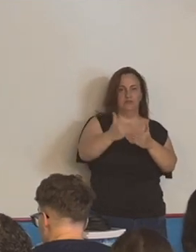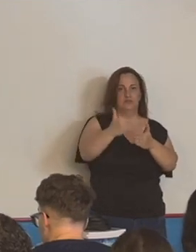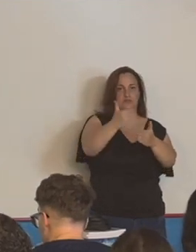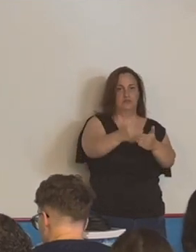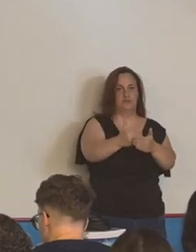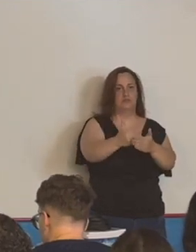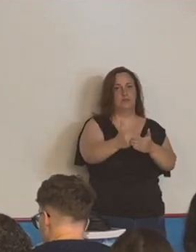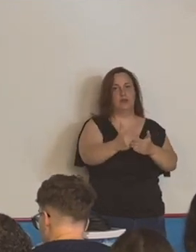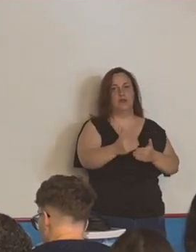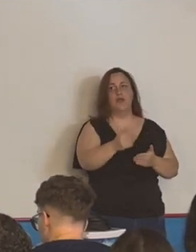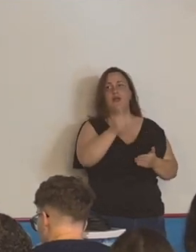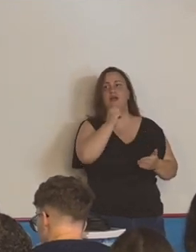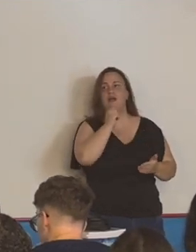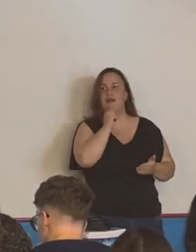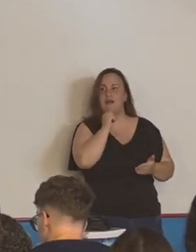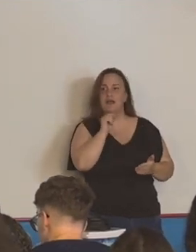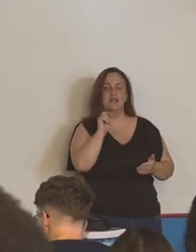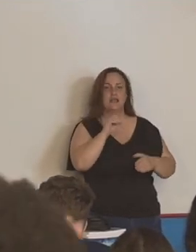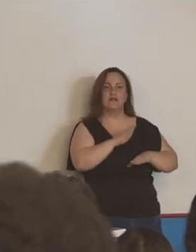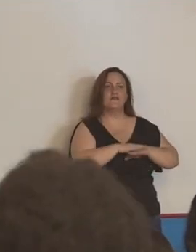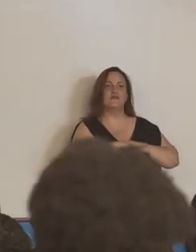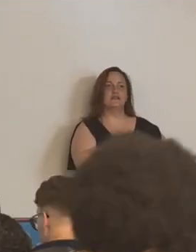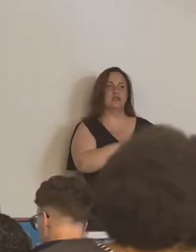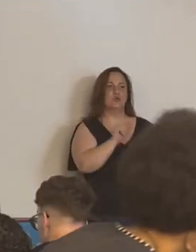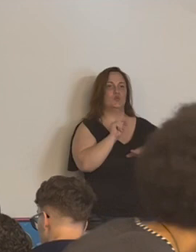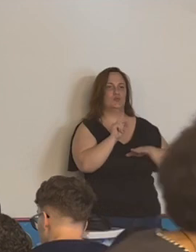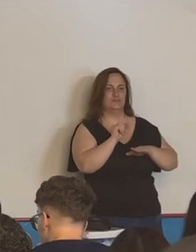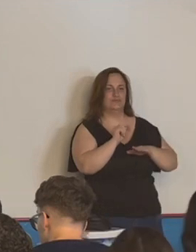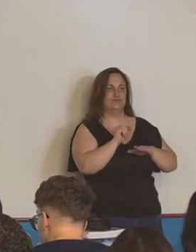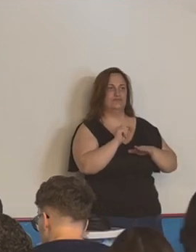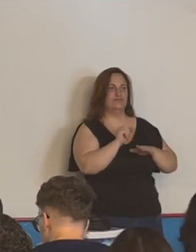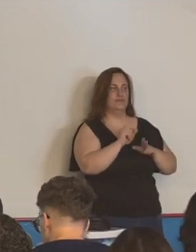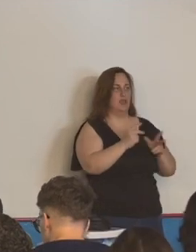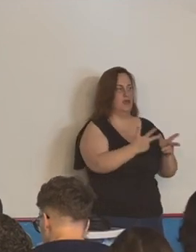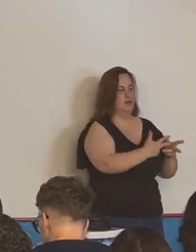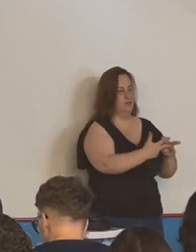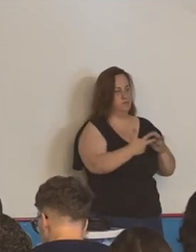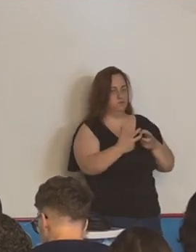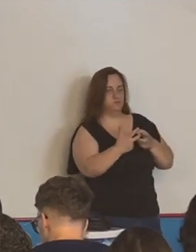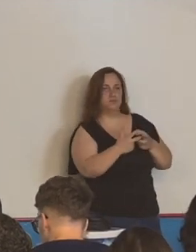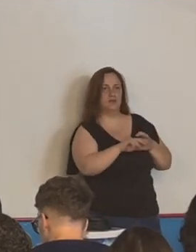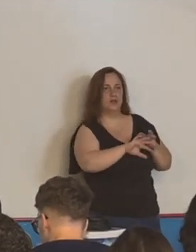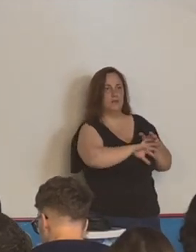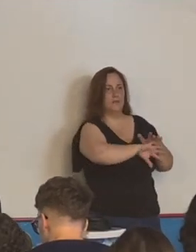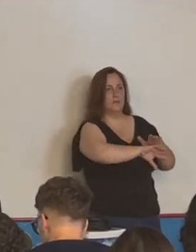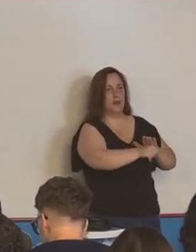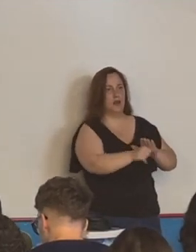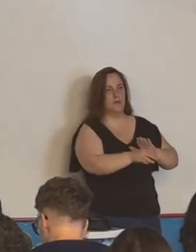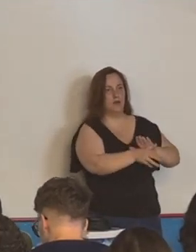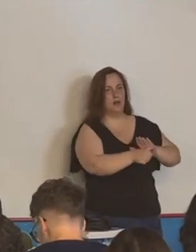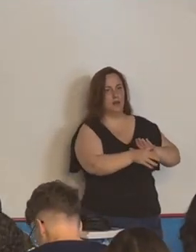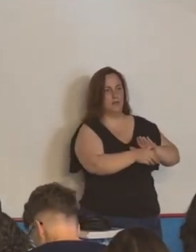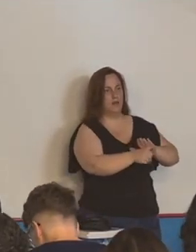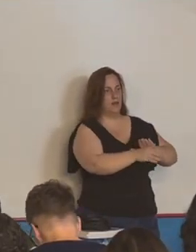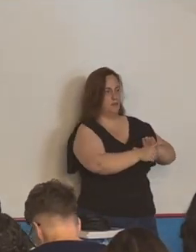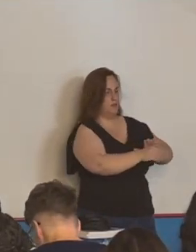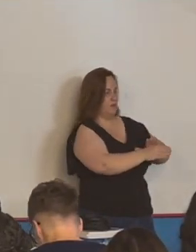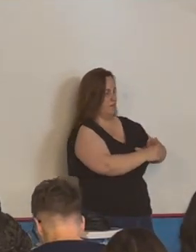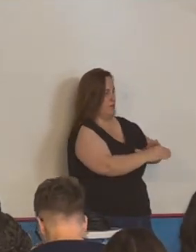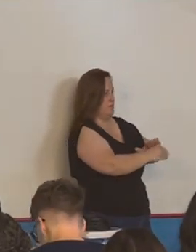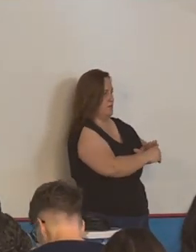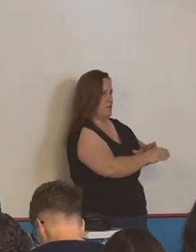esses provedores estavam envolvendo com enriquecimento ilícito, e muitos deles desviando verba da própria instituição.